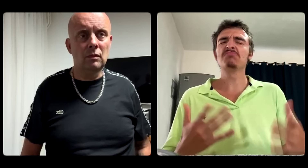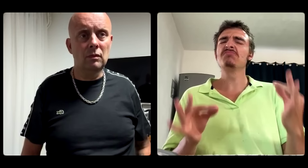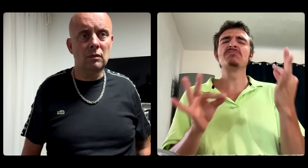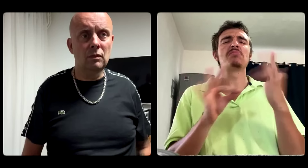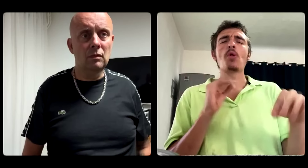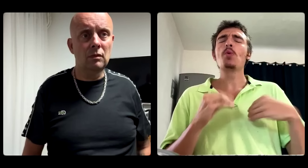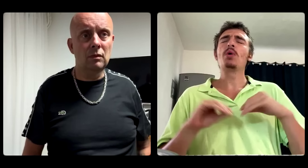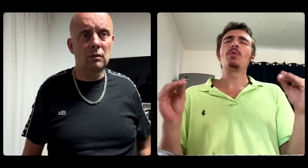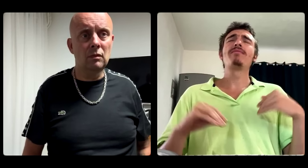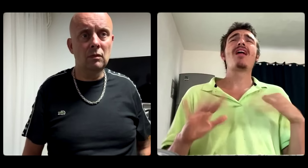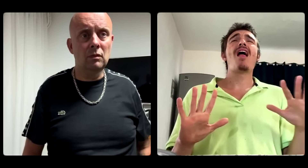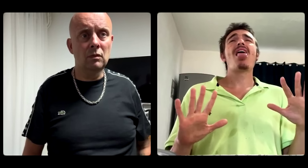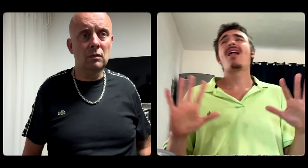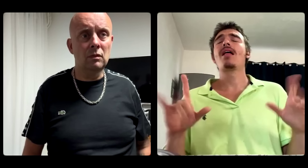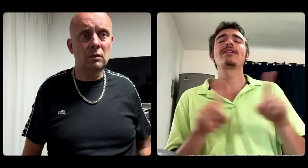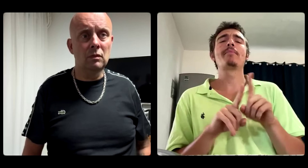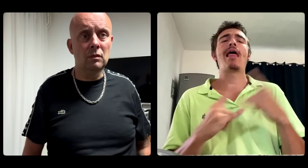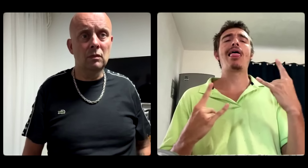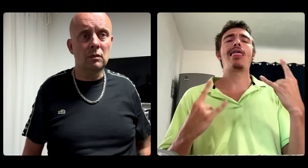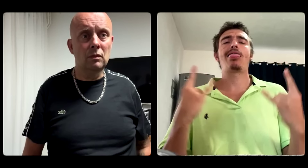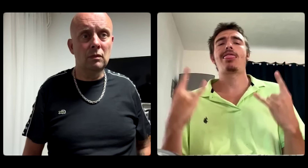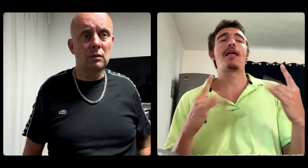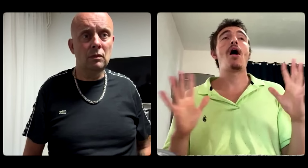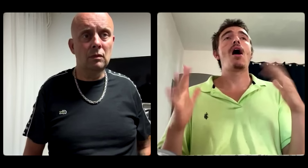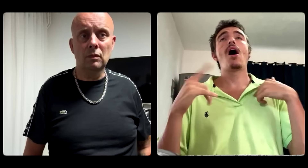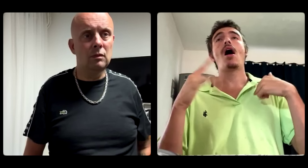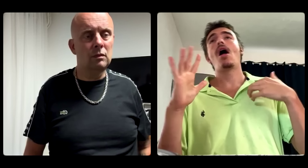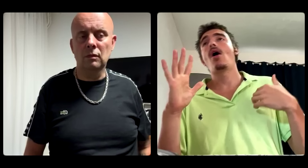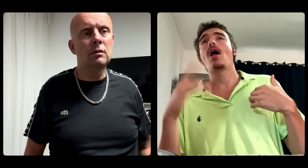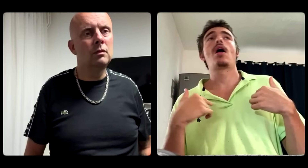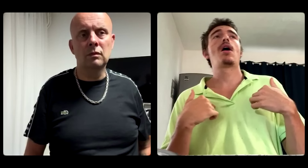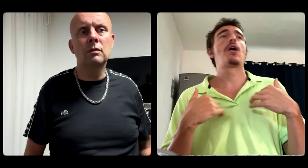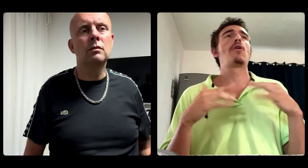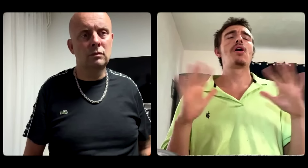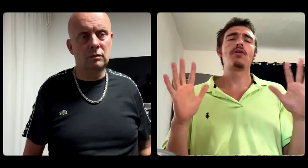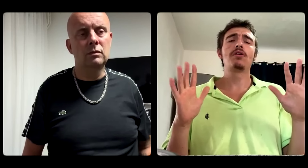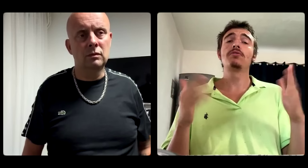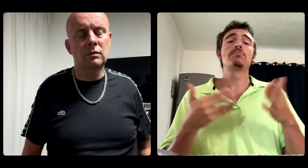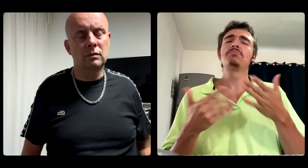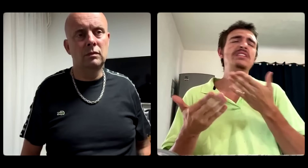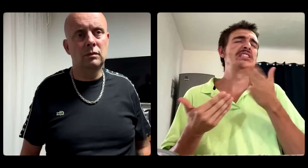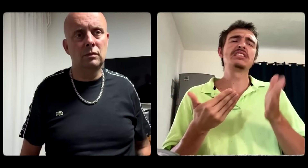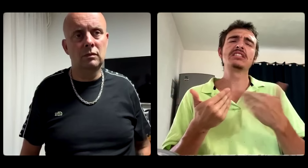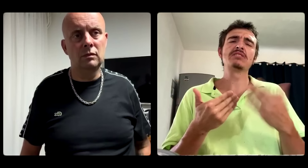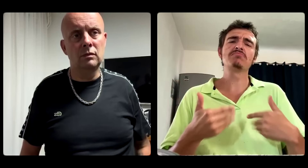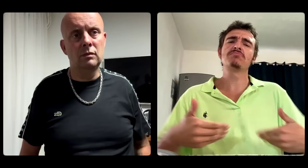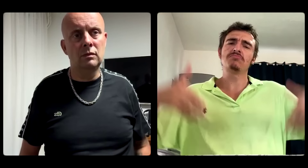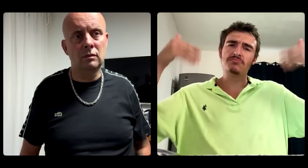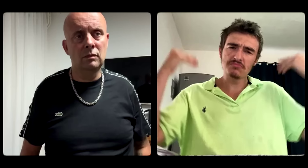Maar je bent dus 3 keer geweest, want heb je vaak heb je een bepaalde persoon in de hand.